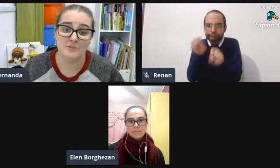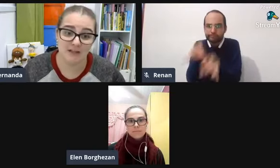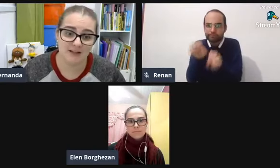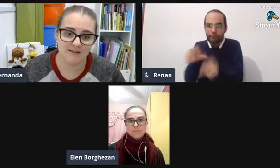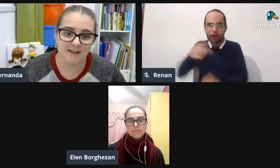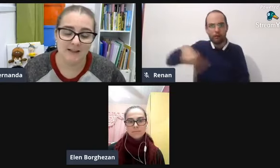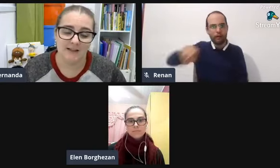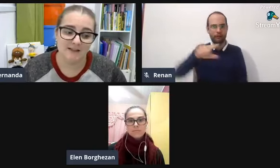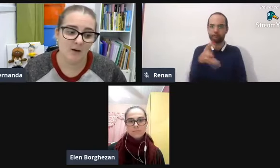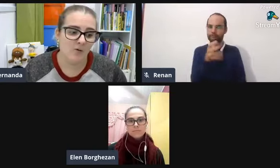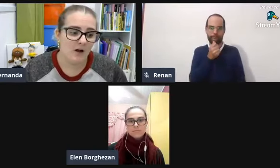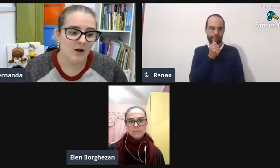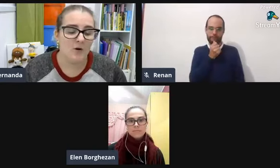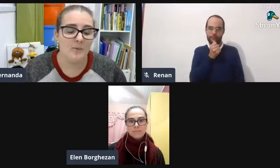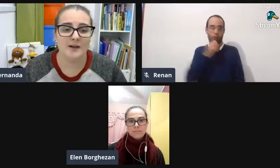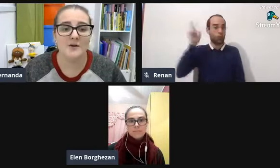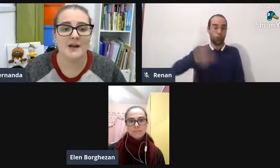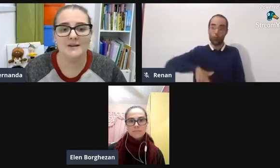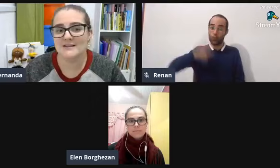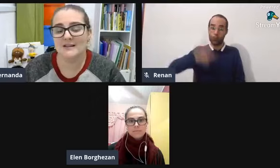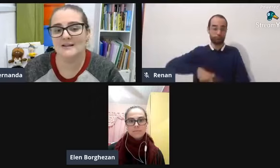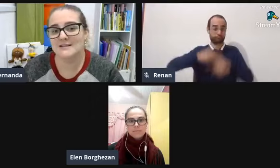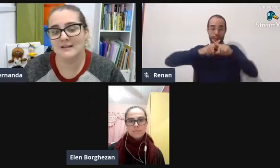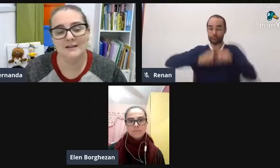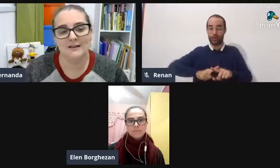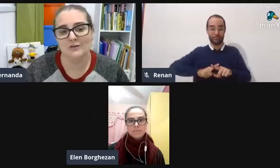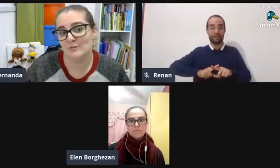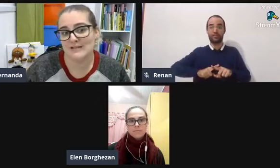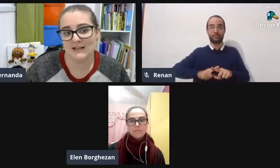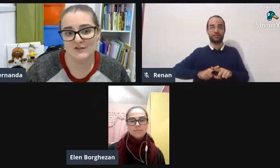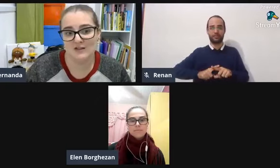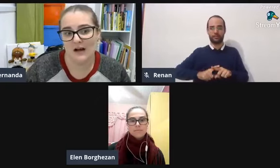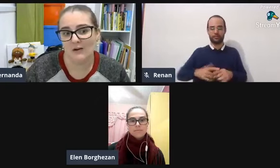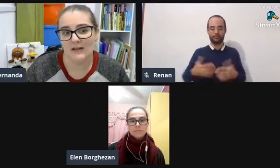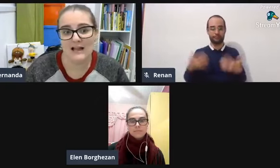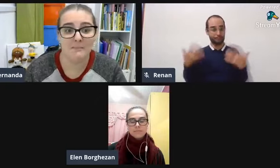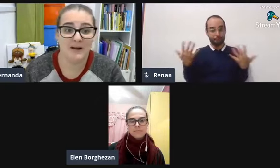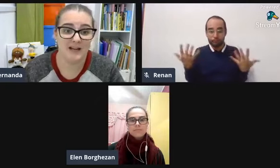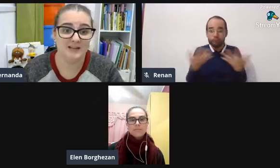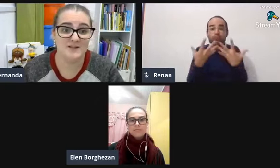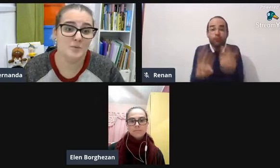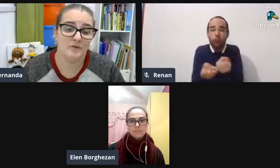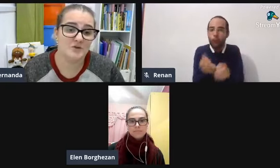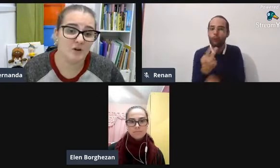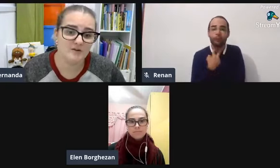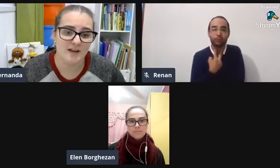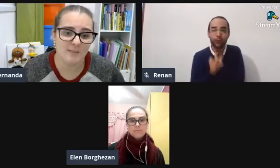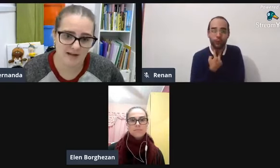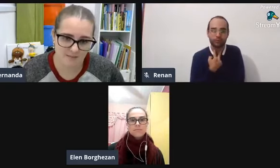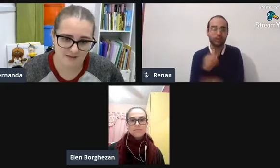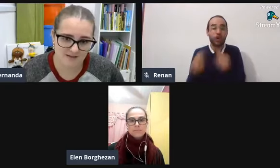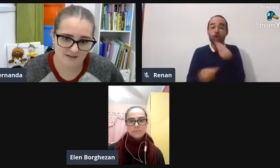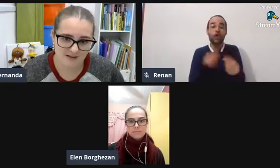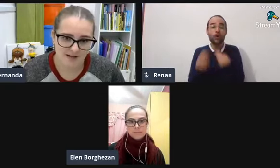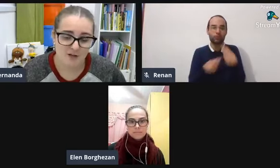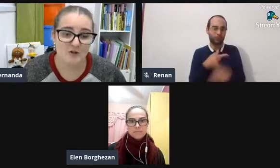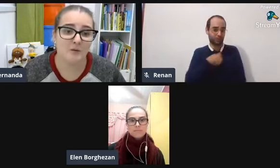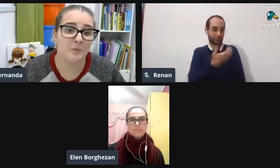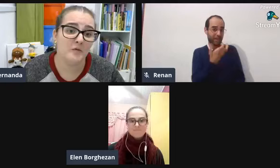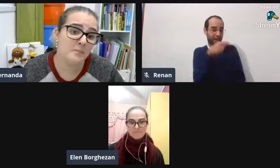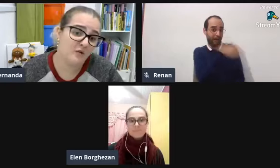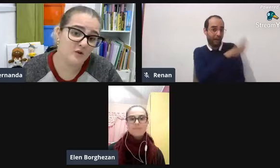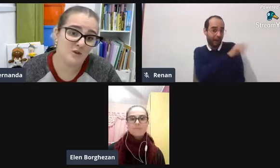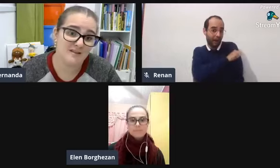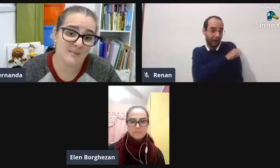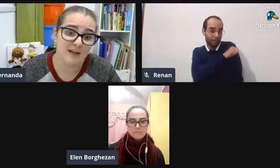que se admita. Então, como é que eu quero que essa criança entre dentro de uma sala de aula e ela aprenda se o professor não sabe a Libras? Só